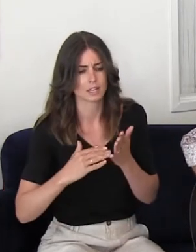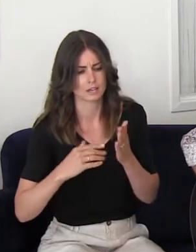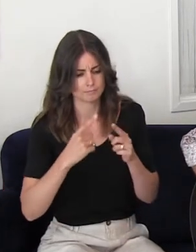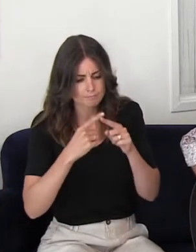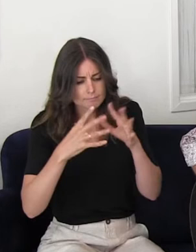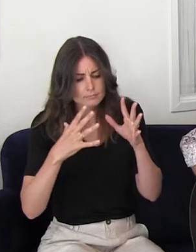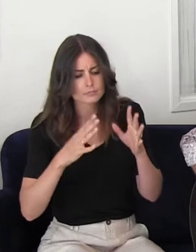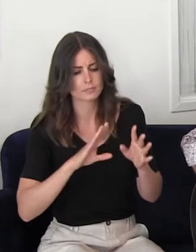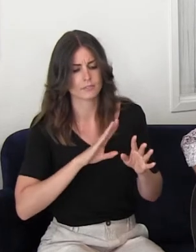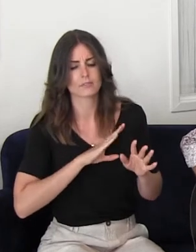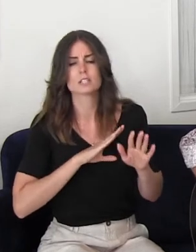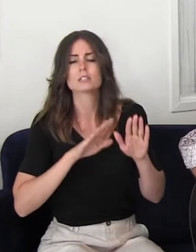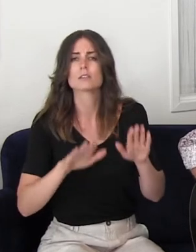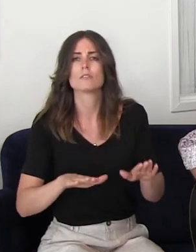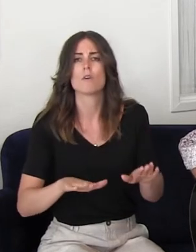himlen